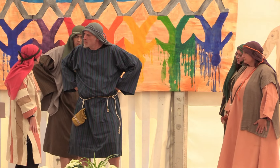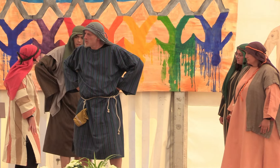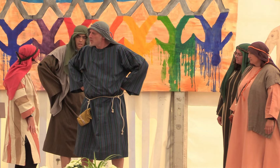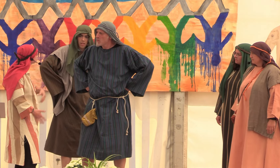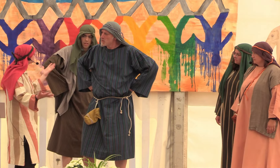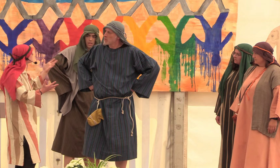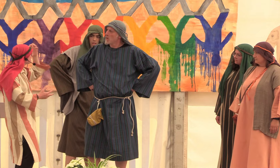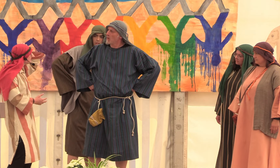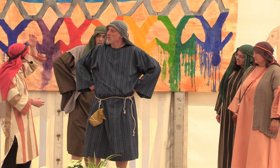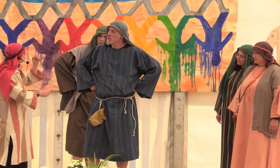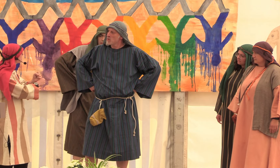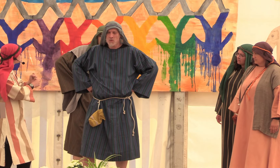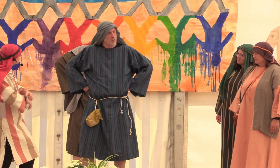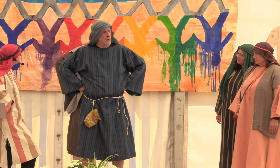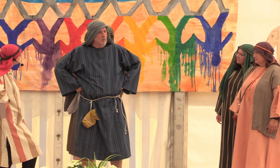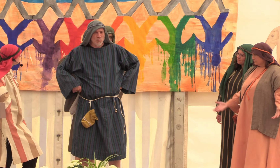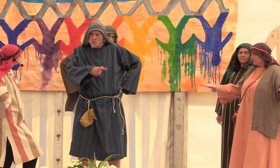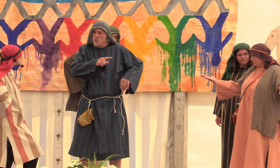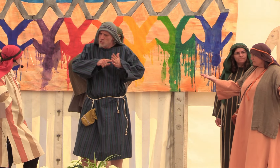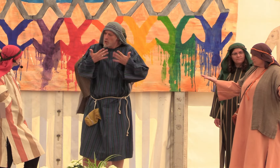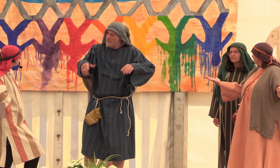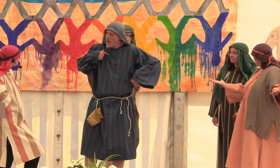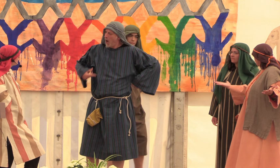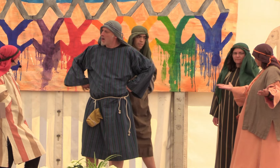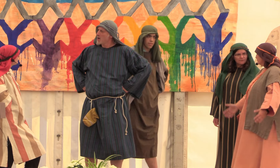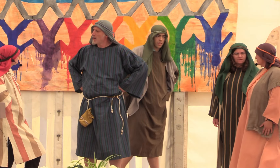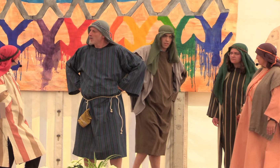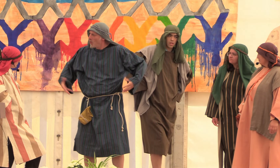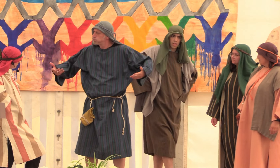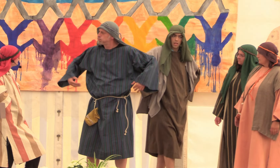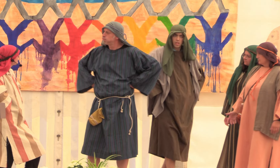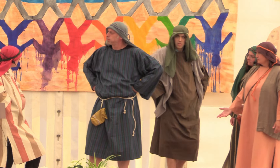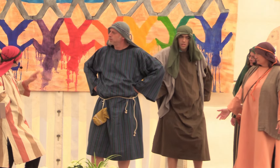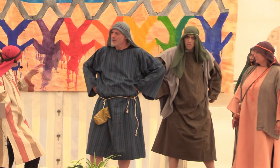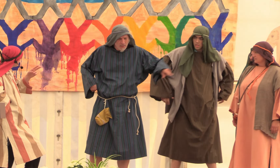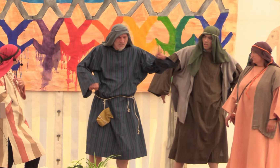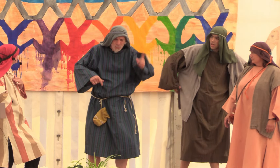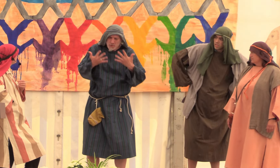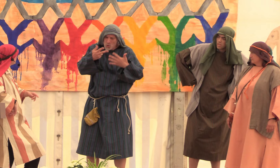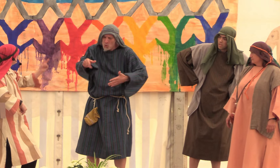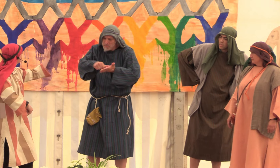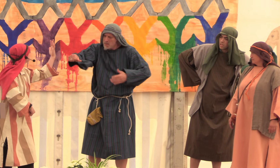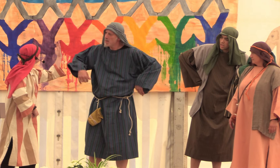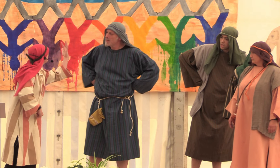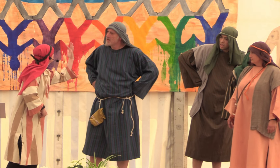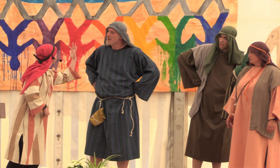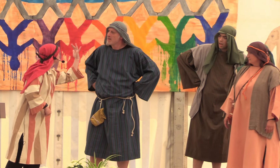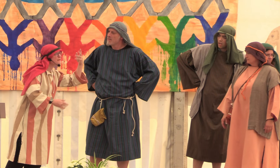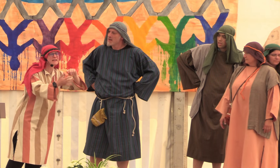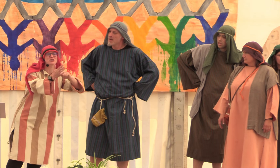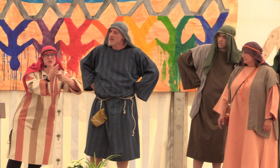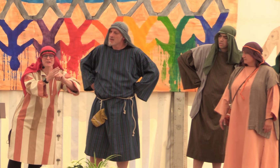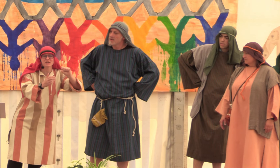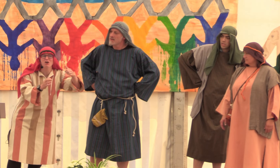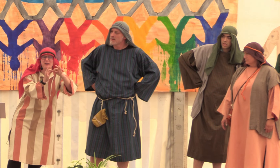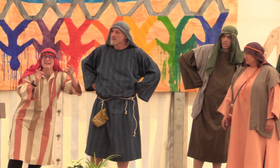König warst. Was hat denn der König gemacht? Er hat mir die Schulden erlassen, ja. Aha. Wie viel, aber sie wie muss